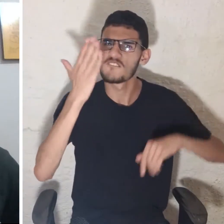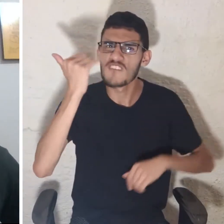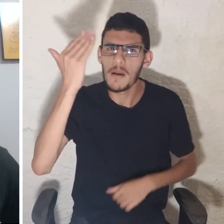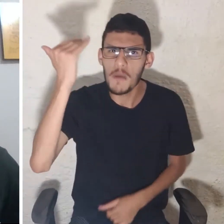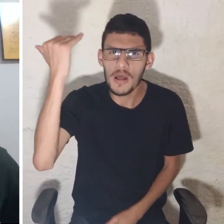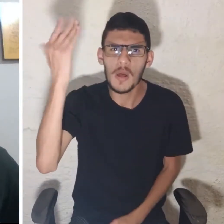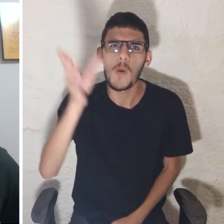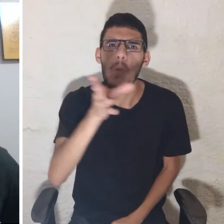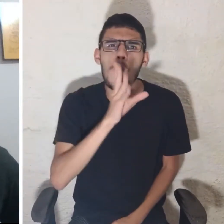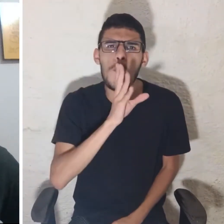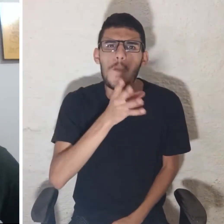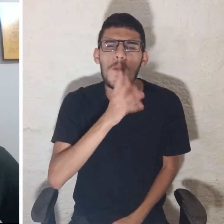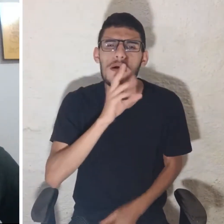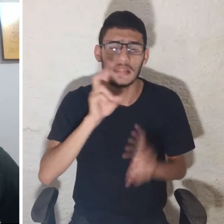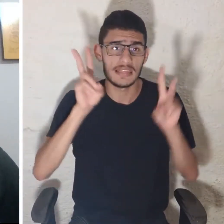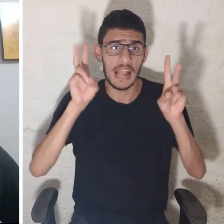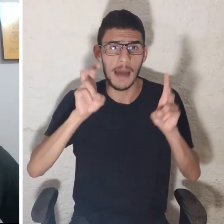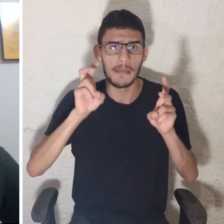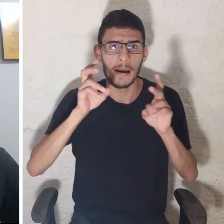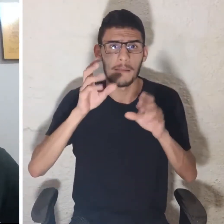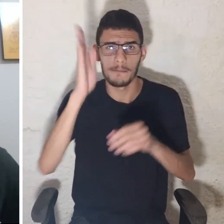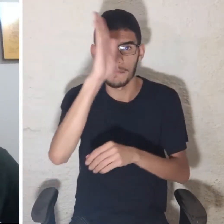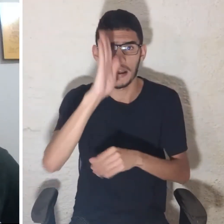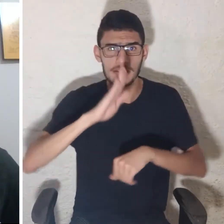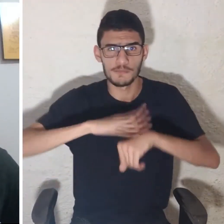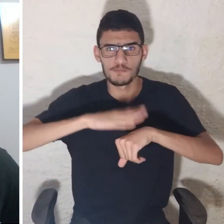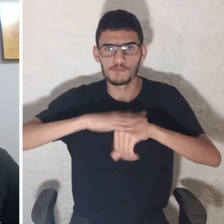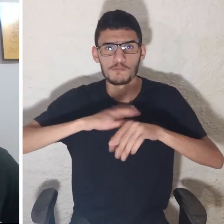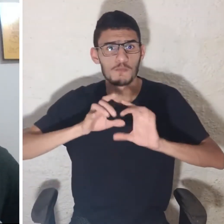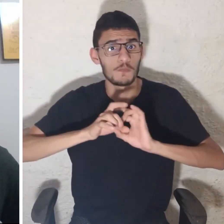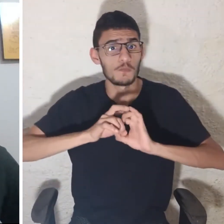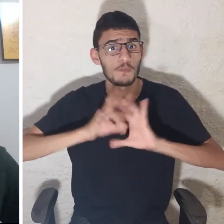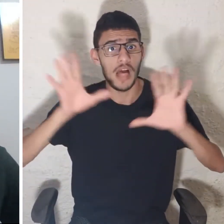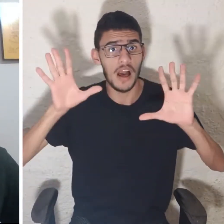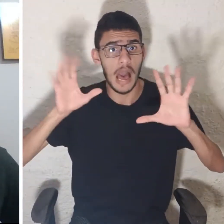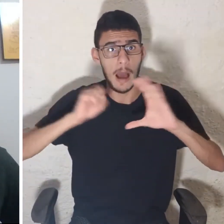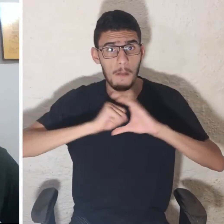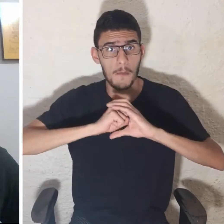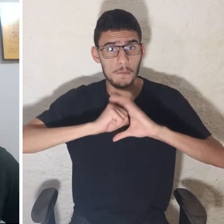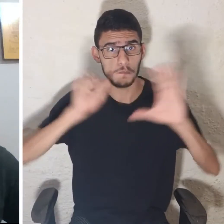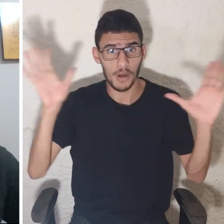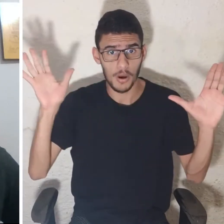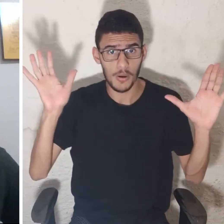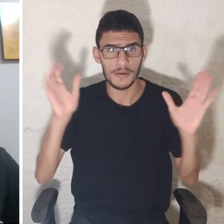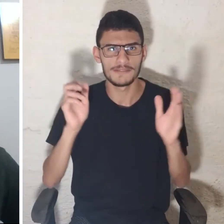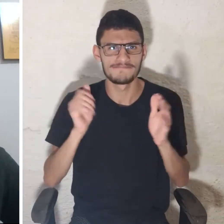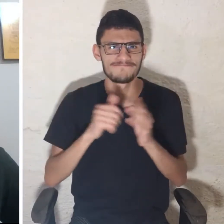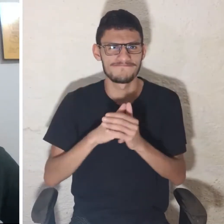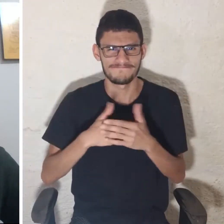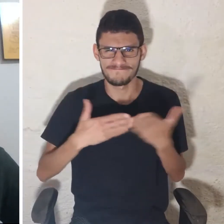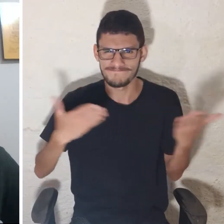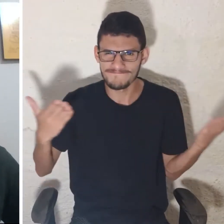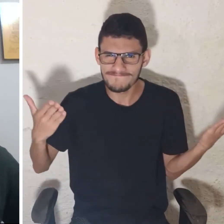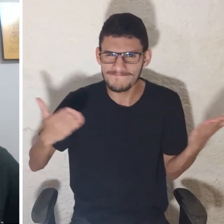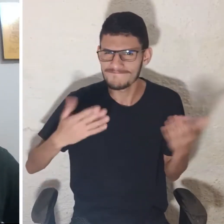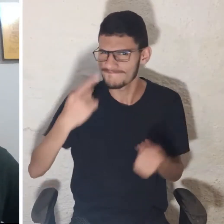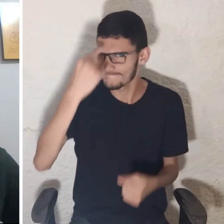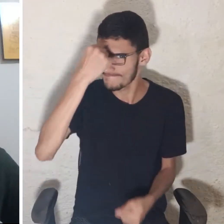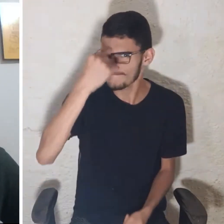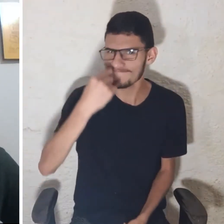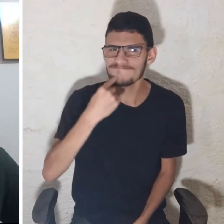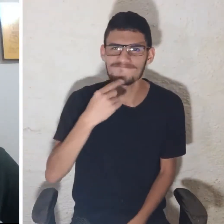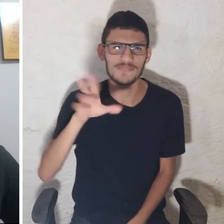famosas que tem como tema a independência do Brasil. E aí, assim, a gente fica imaginando muito, né, a partir